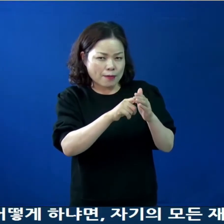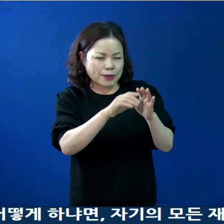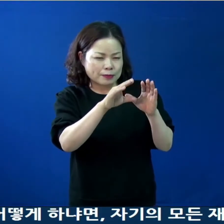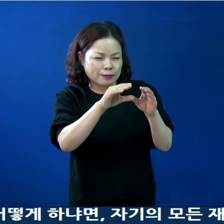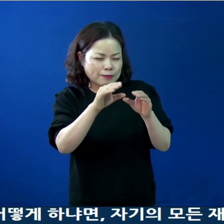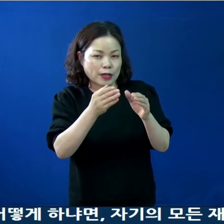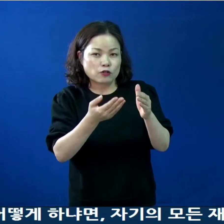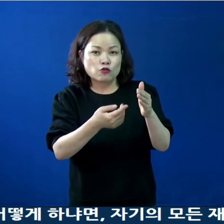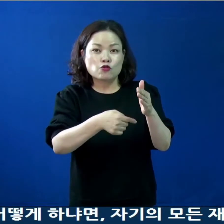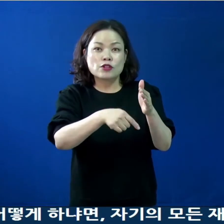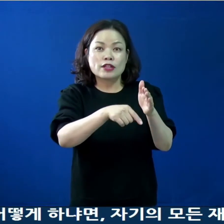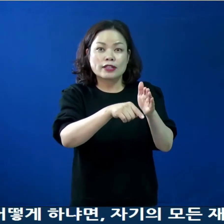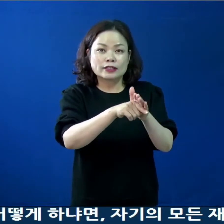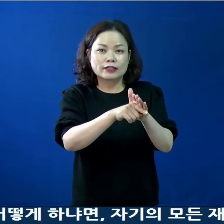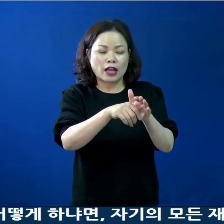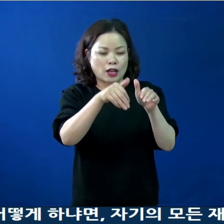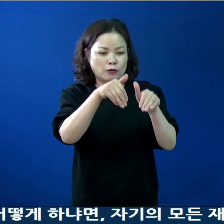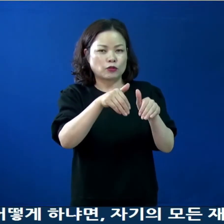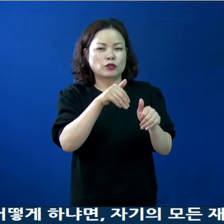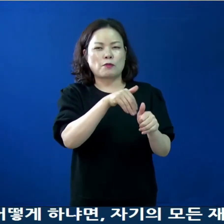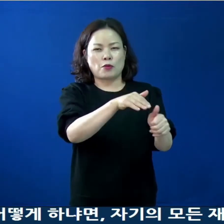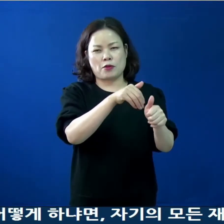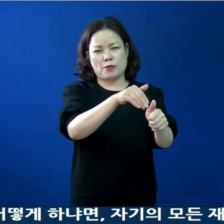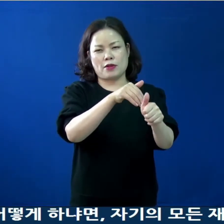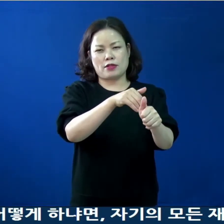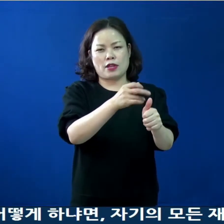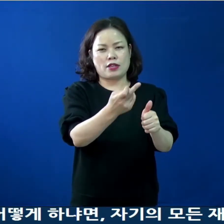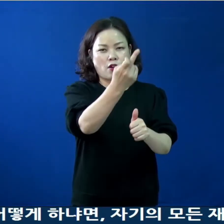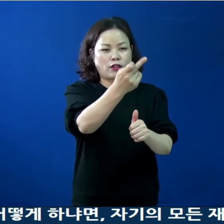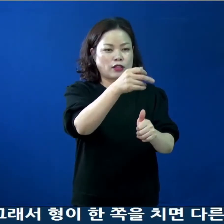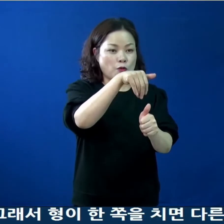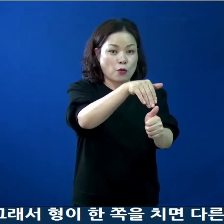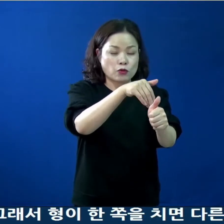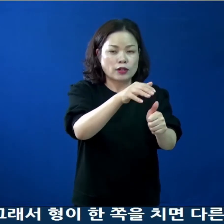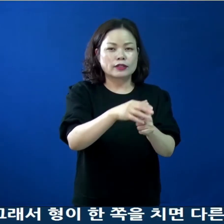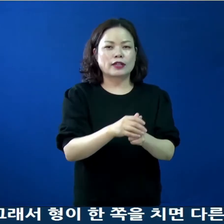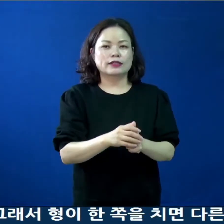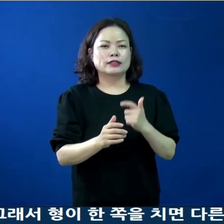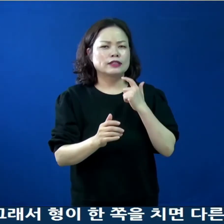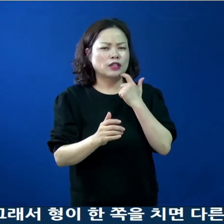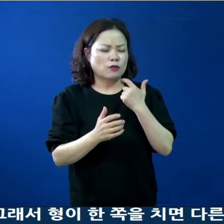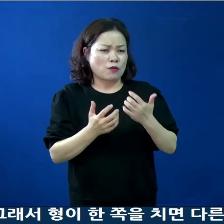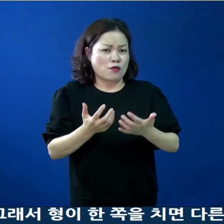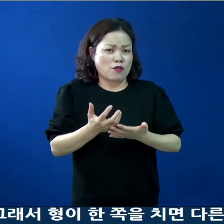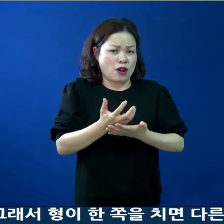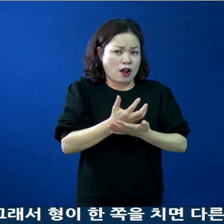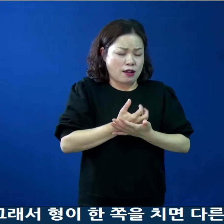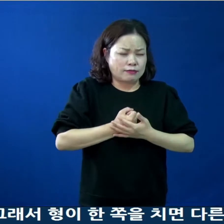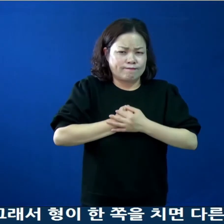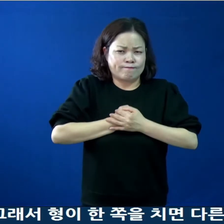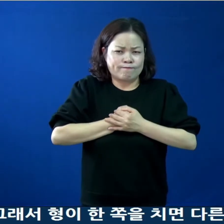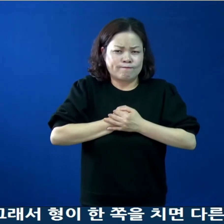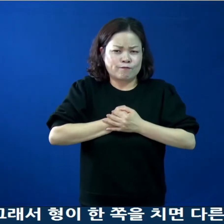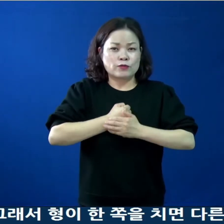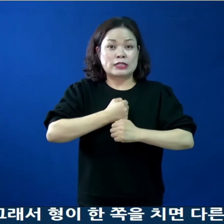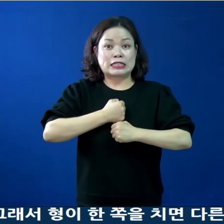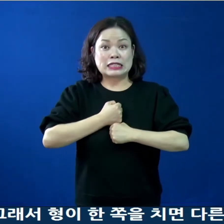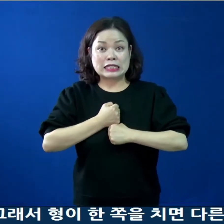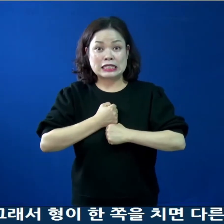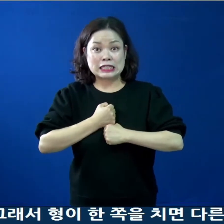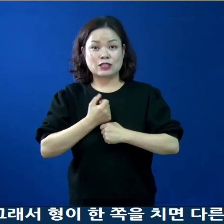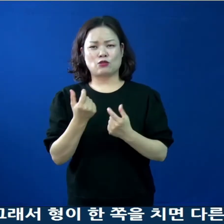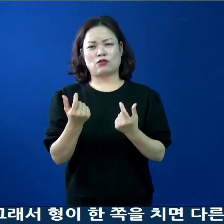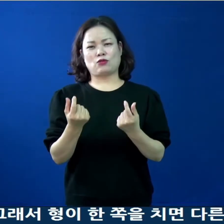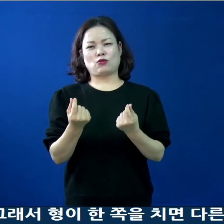위해서 하인들을 이제 앞서 보내는 것입니다. 그렇게 야곱은 자신이 움켜잡은 것들을 지키기 위해서 늘